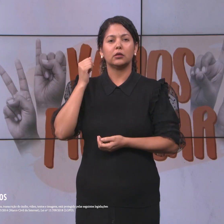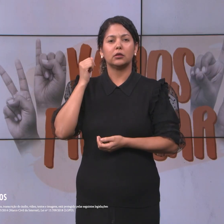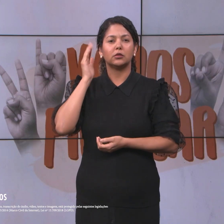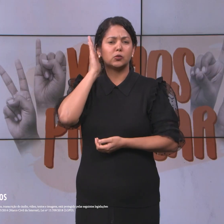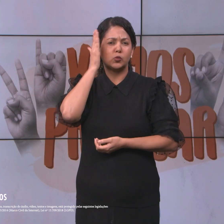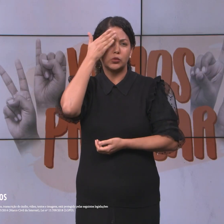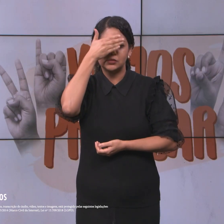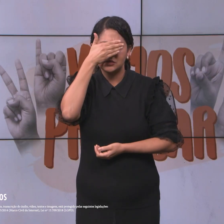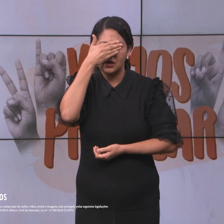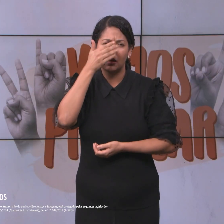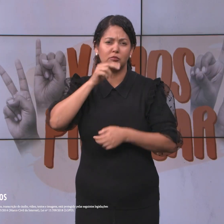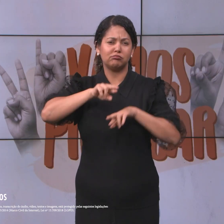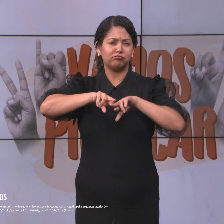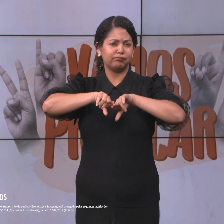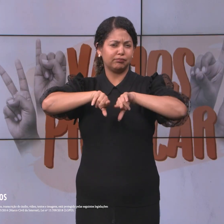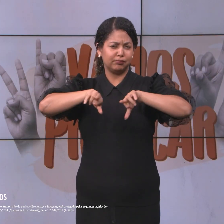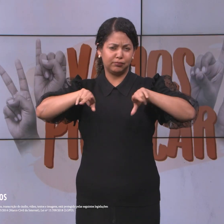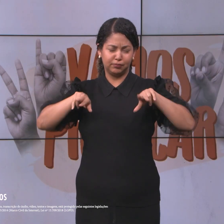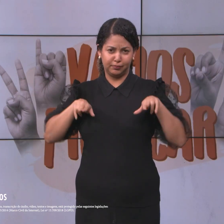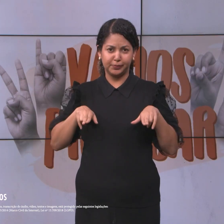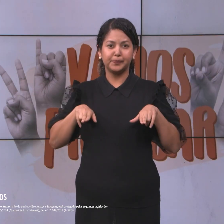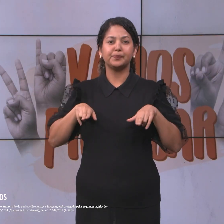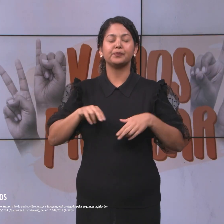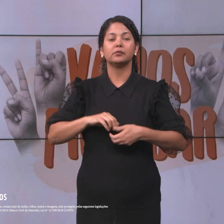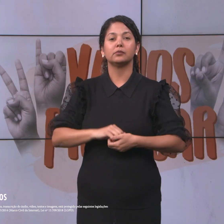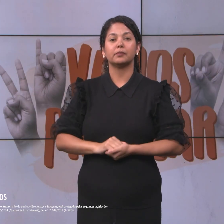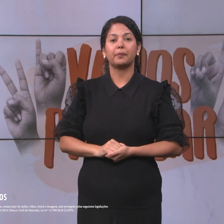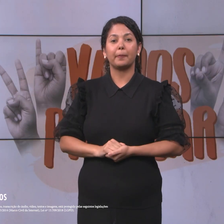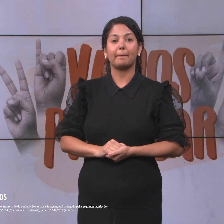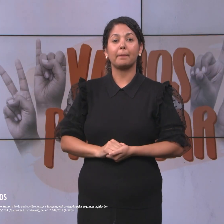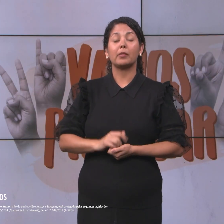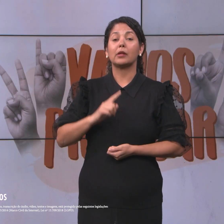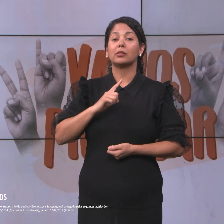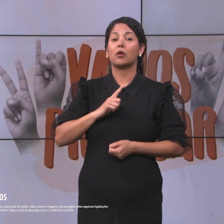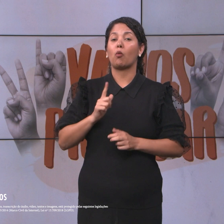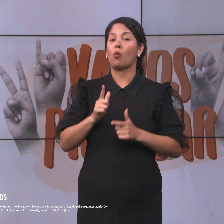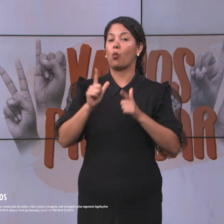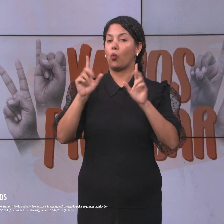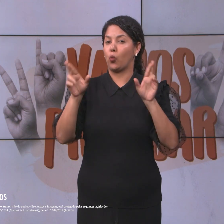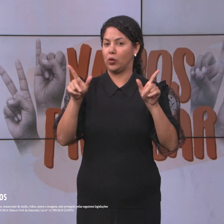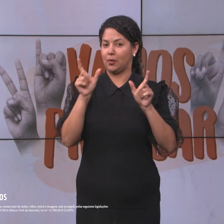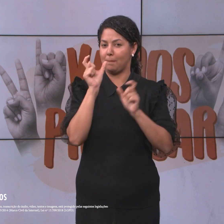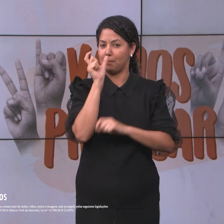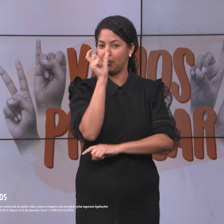amputados. Temos os surdos cegos, então temos variedades.